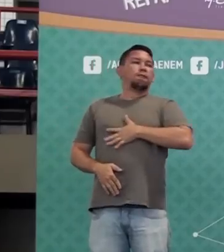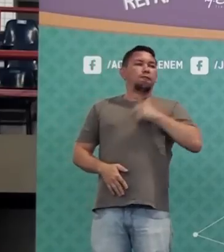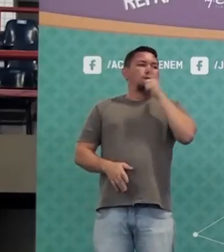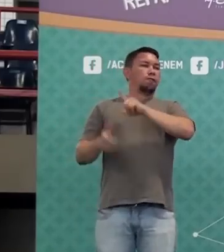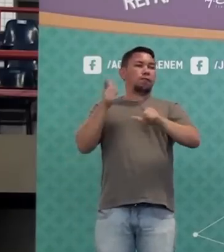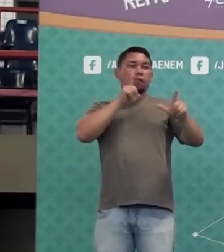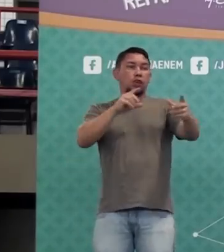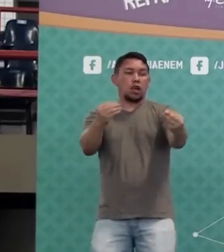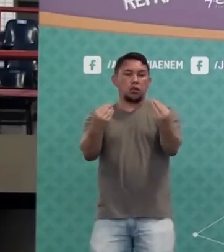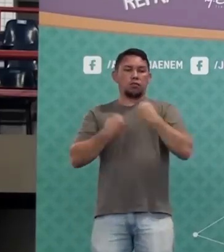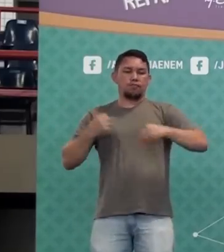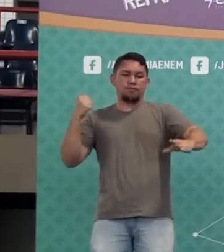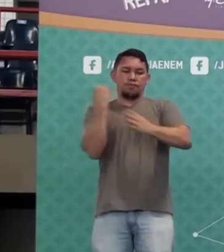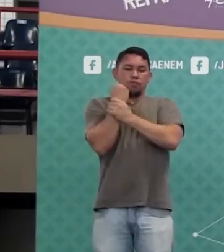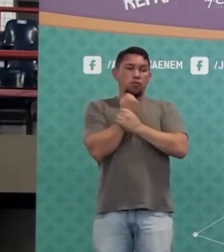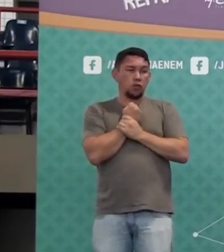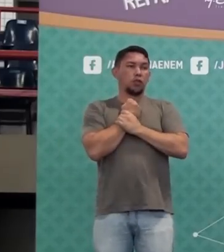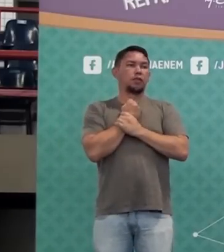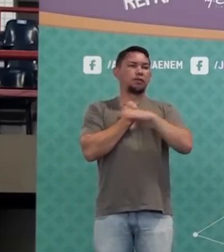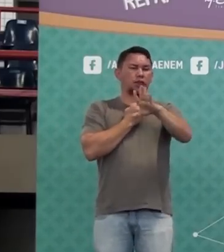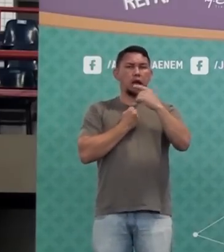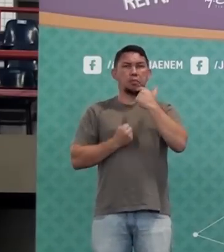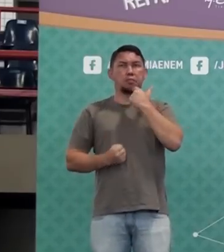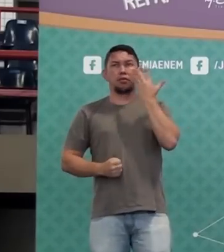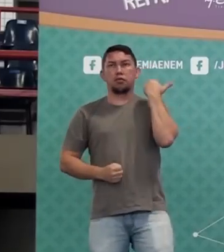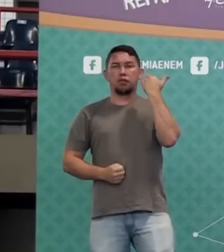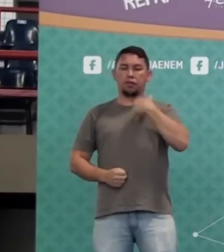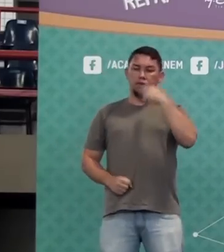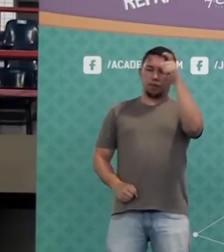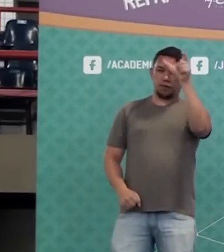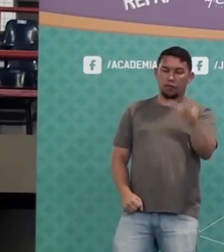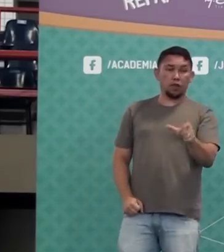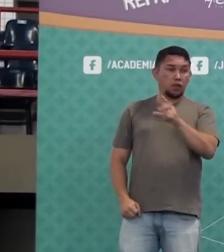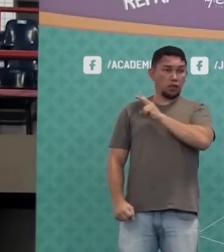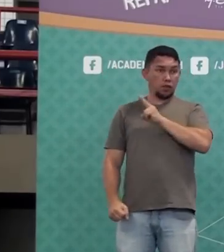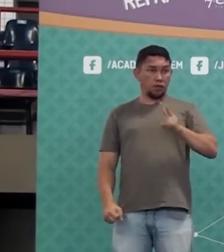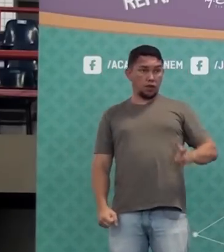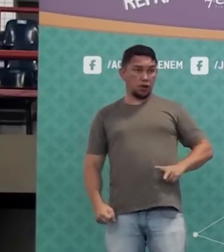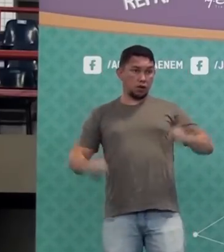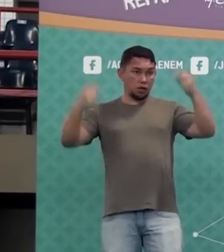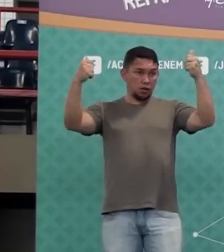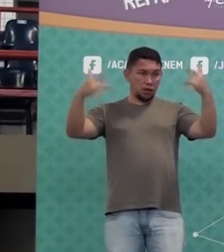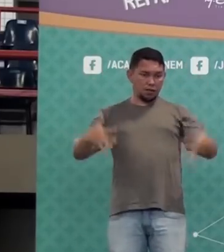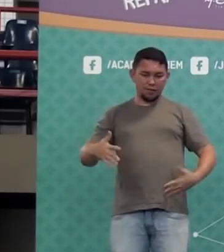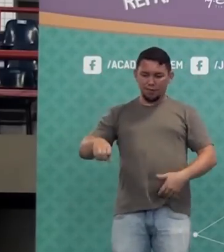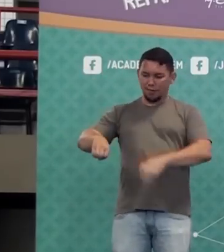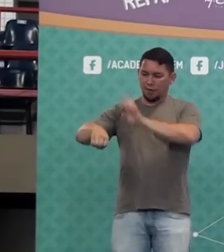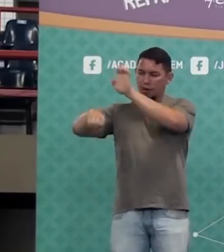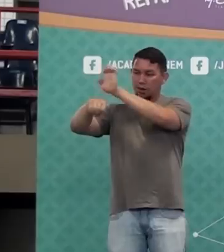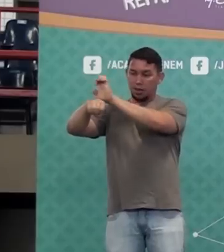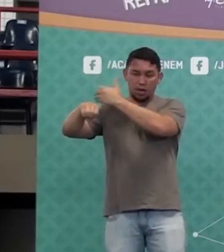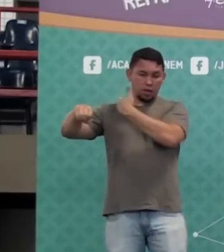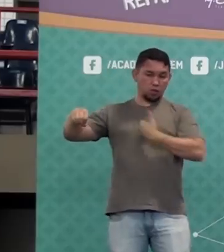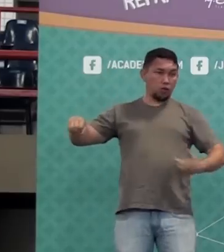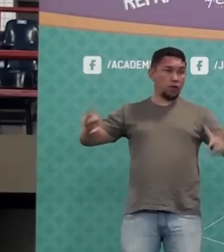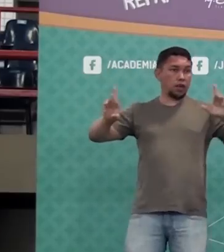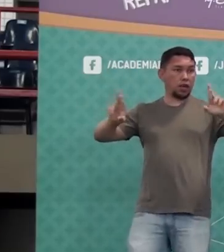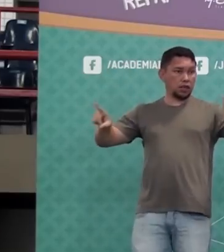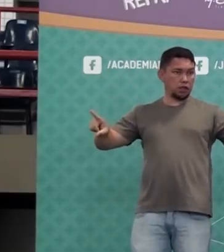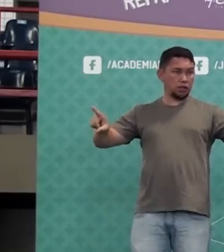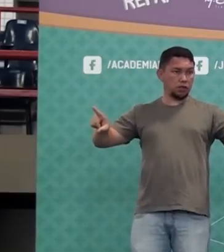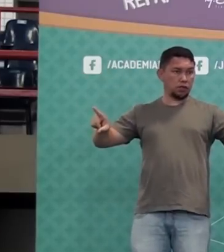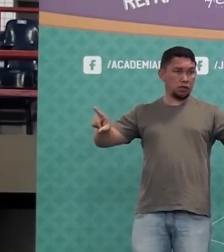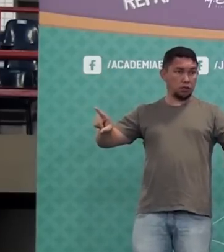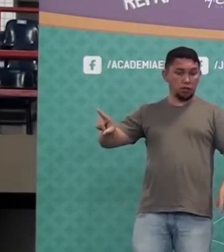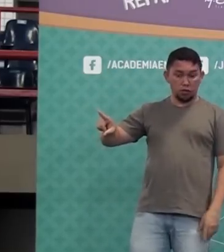deve garantir, há pouco tempo eu vi o vereador Salmito explicar a diferença de Estado e governo.